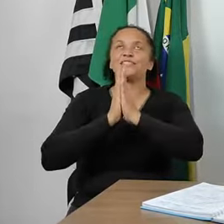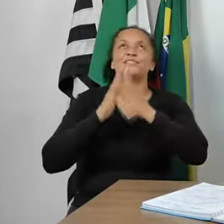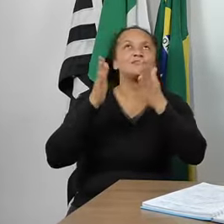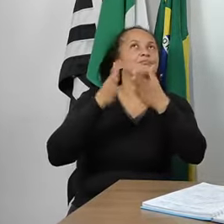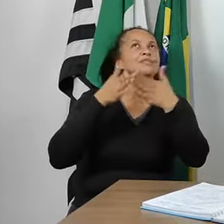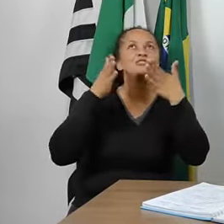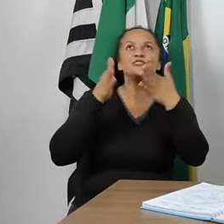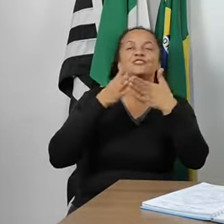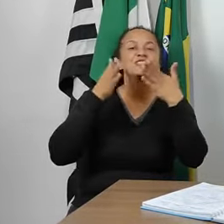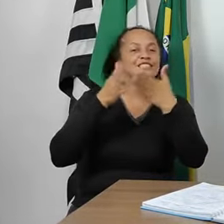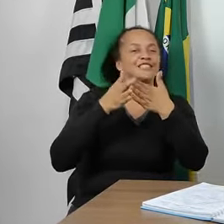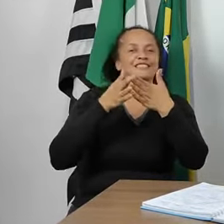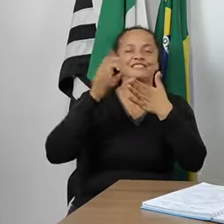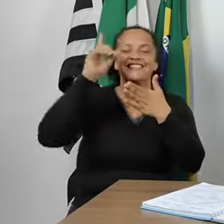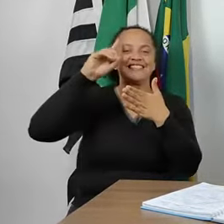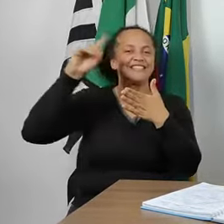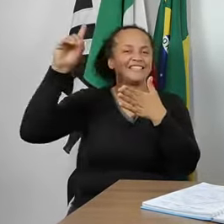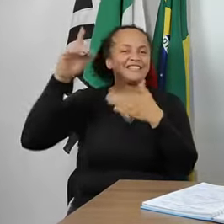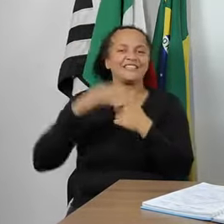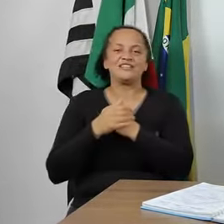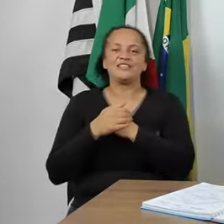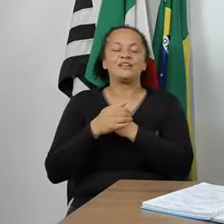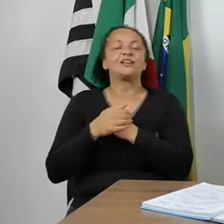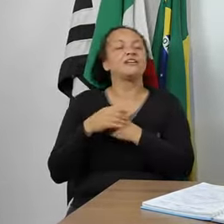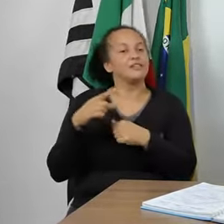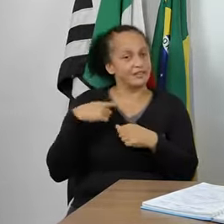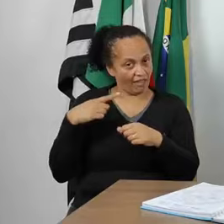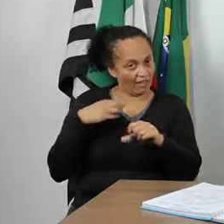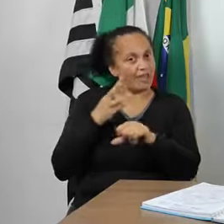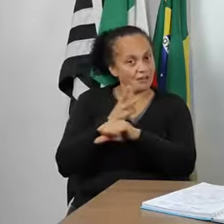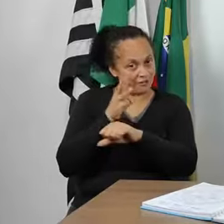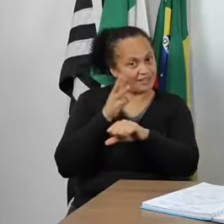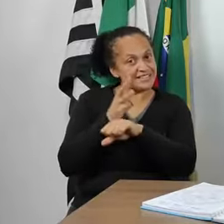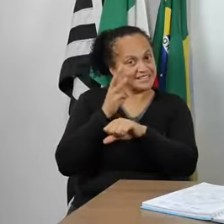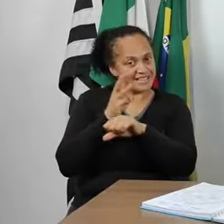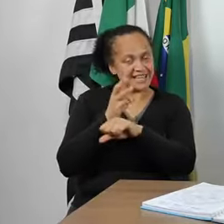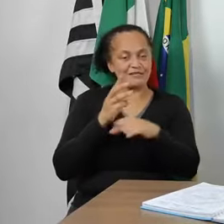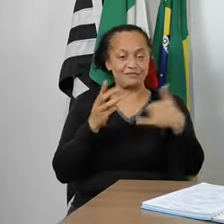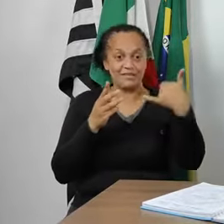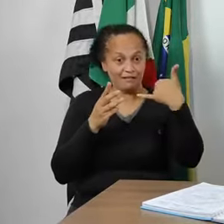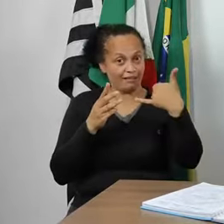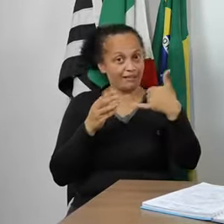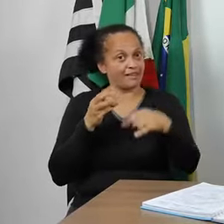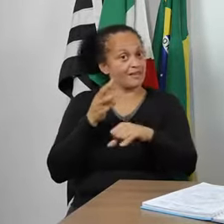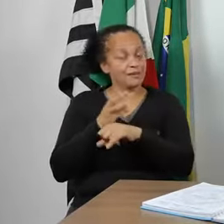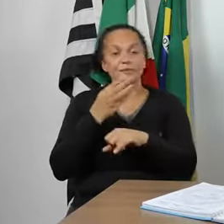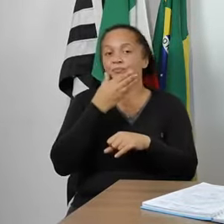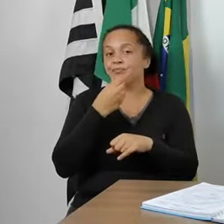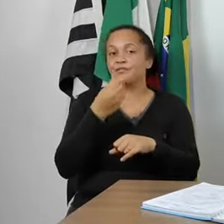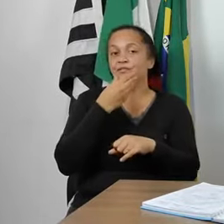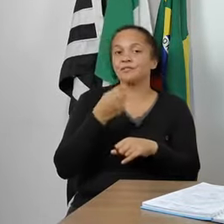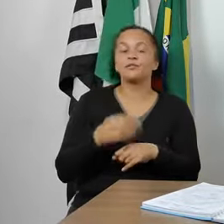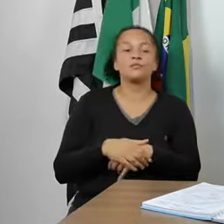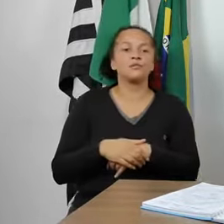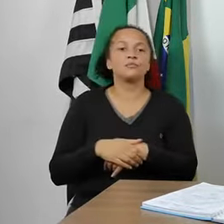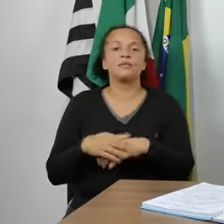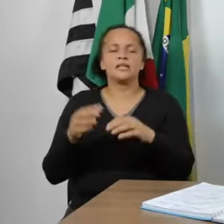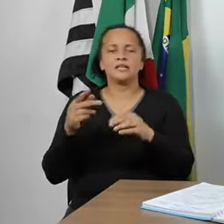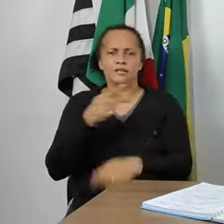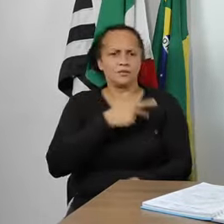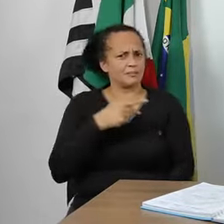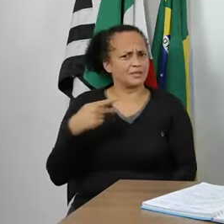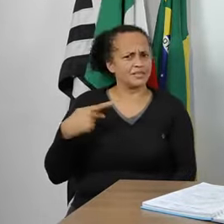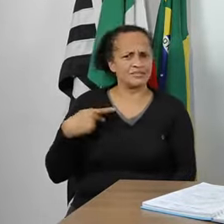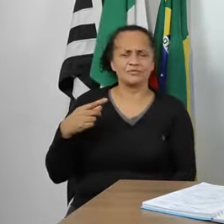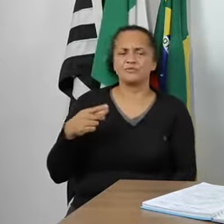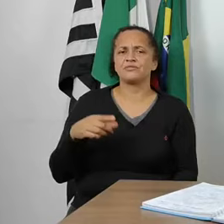homens. E o André que está à frente, também o contato dele está disponível no WhatsApp, nos status do nosso pastor, nas mídias do